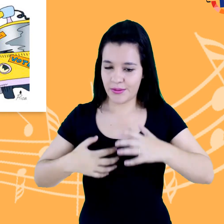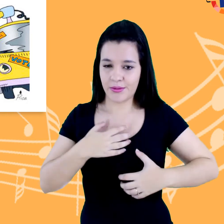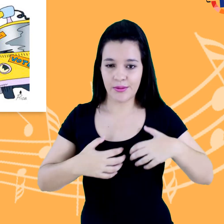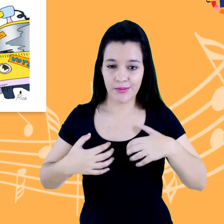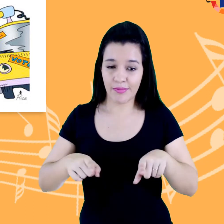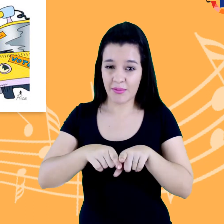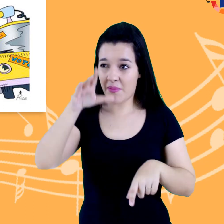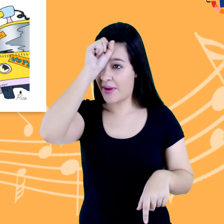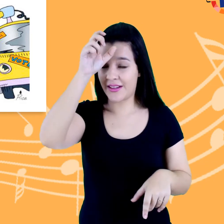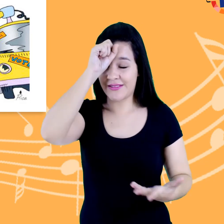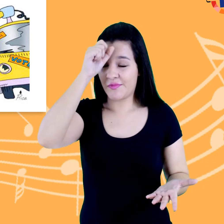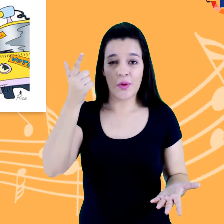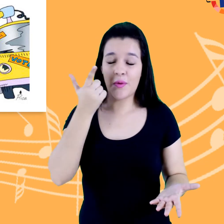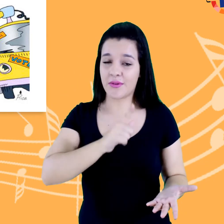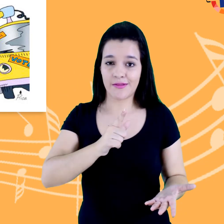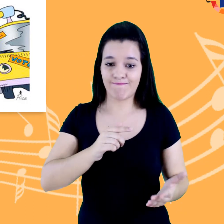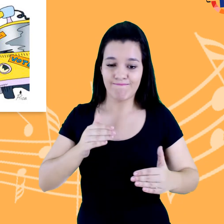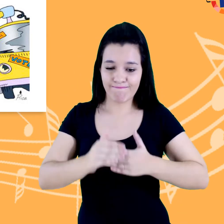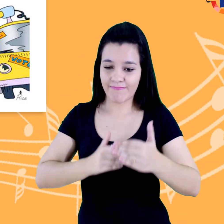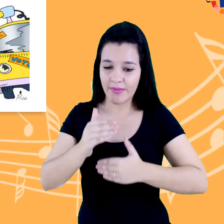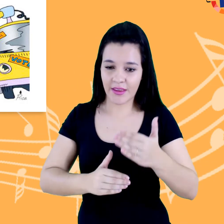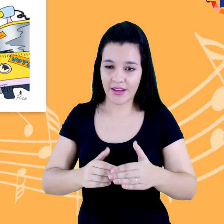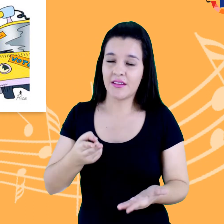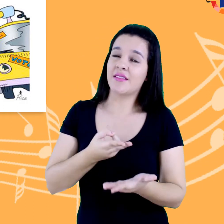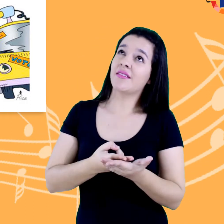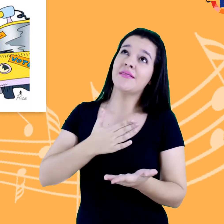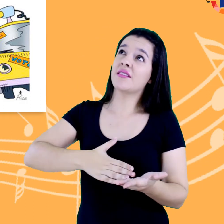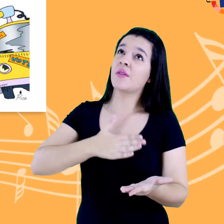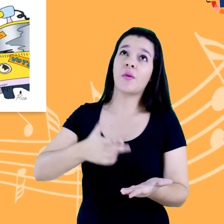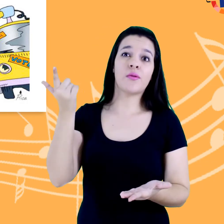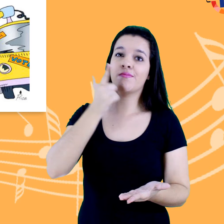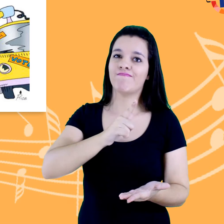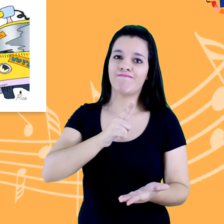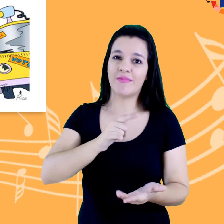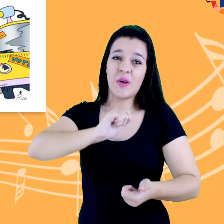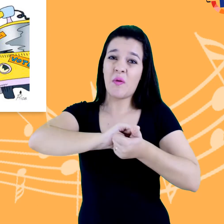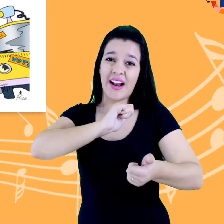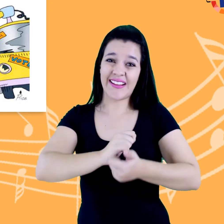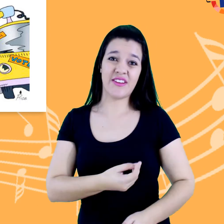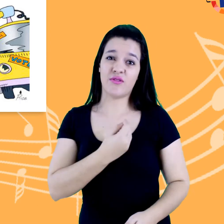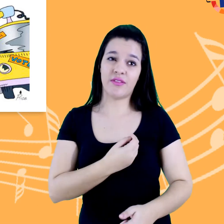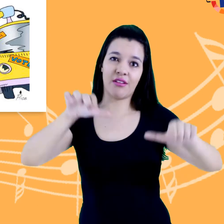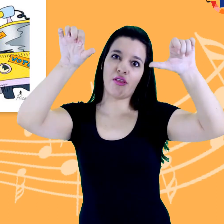aprendizado, produtividade e descanso, interferindo na qualidade de vida como um